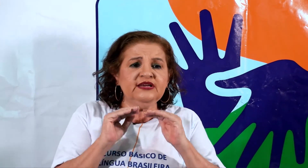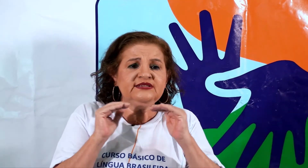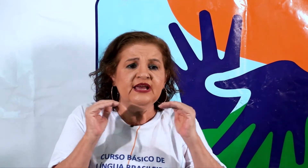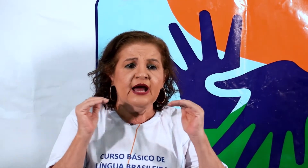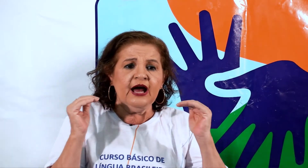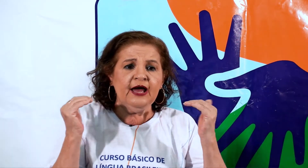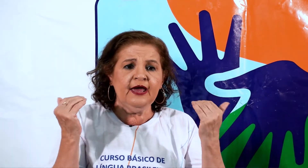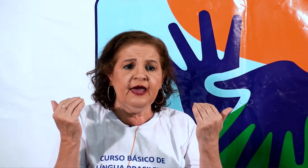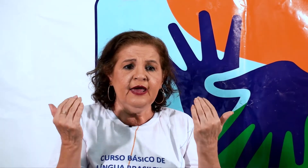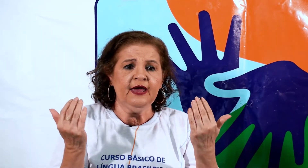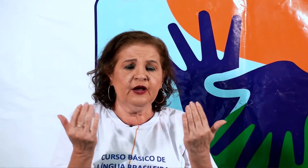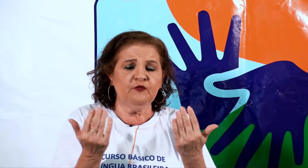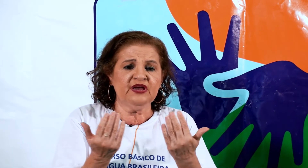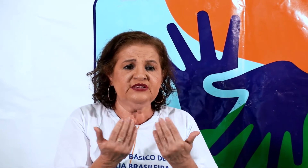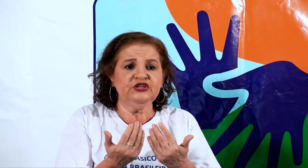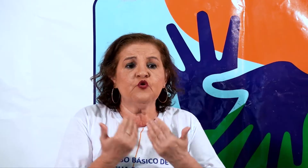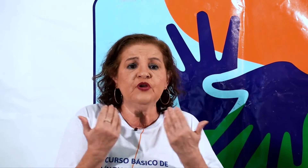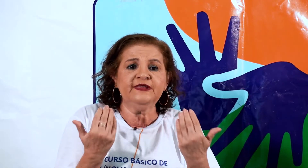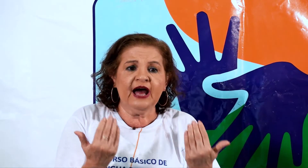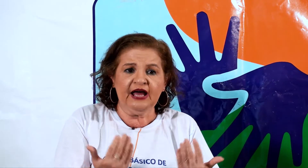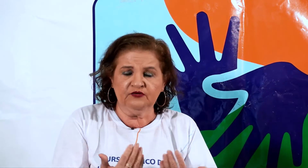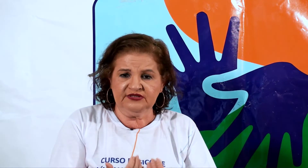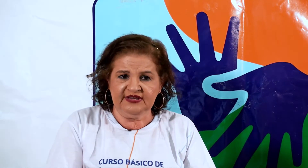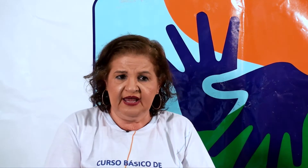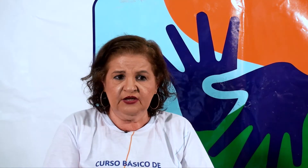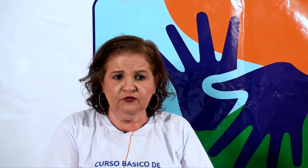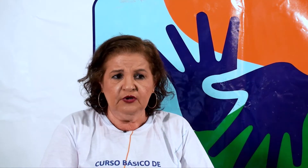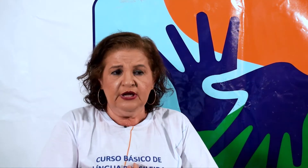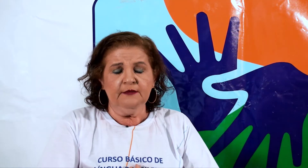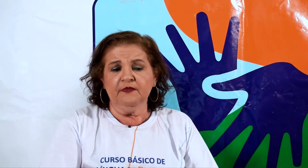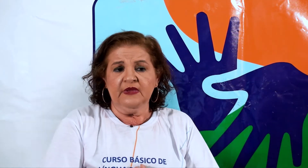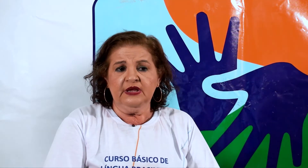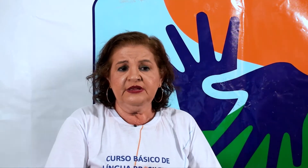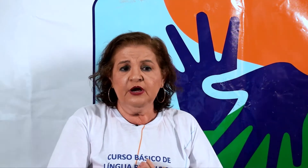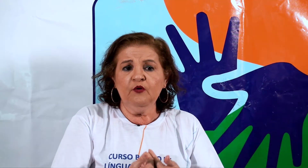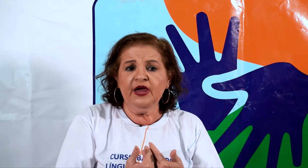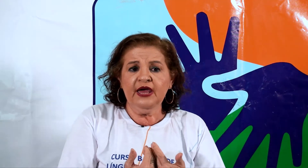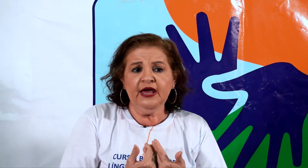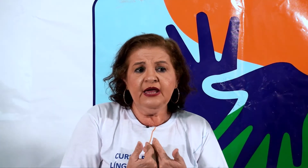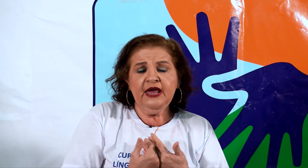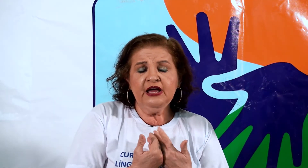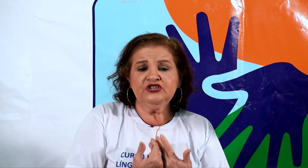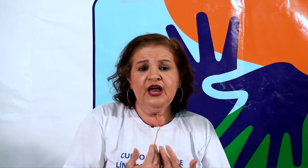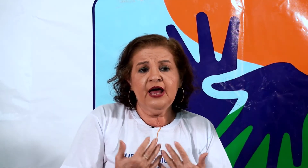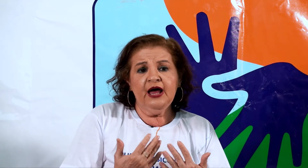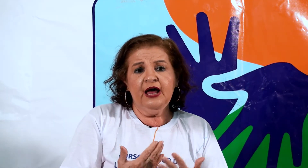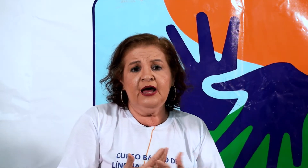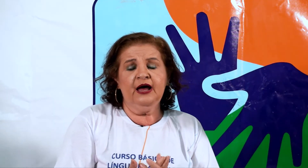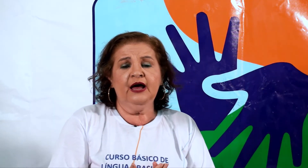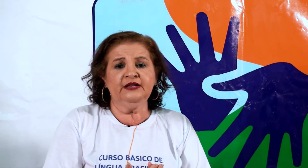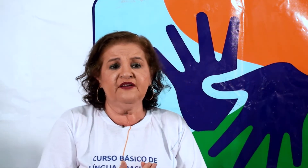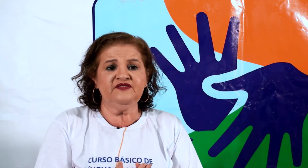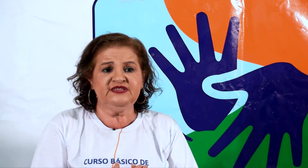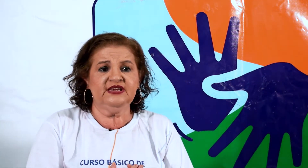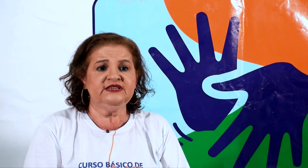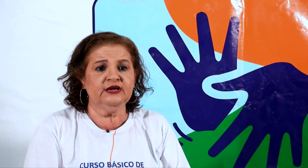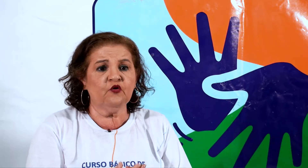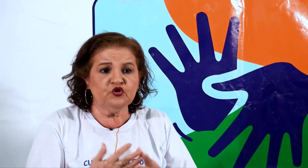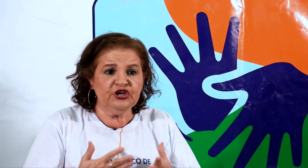esse, como é que se diz? Cuidado, certo? Uhum. Então, a deficiência